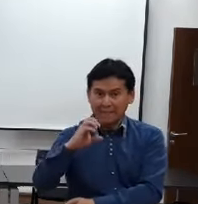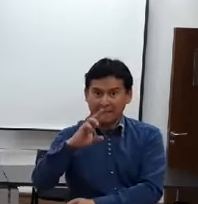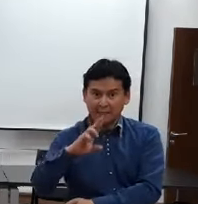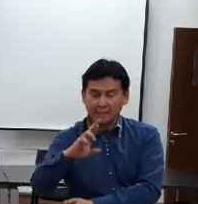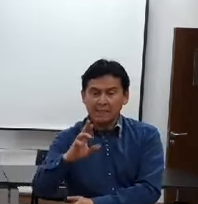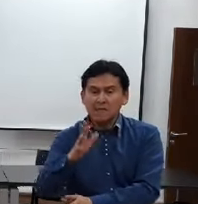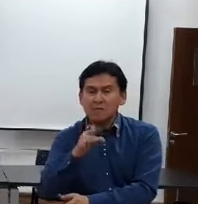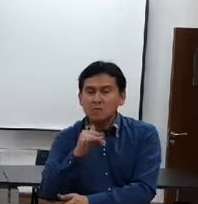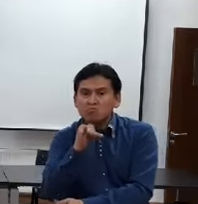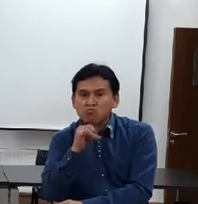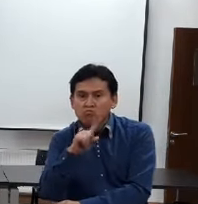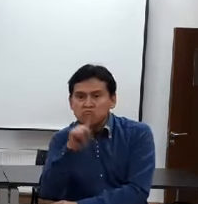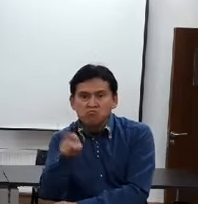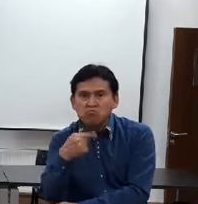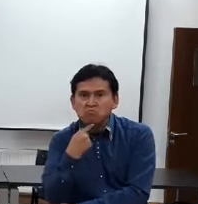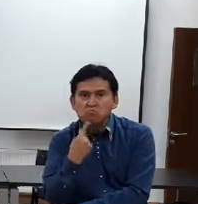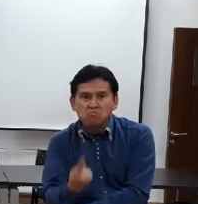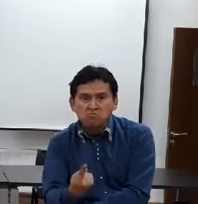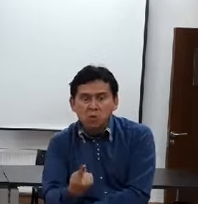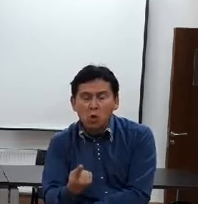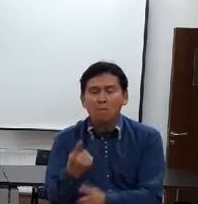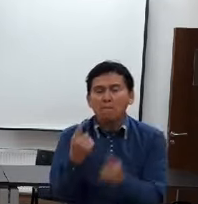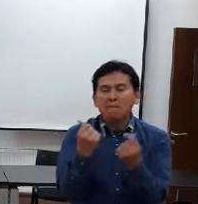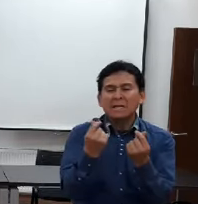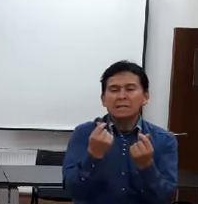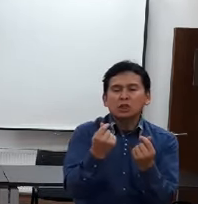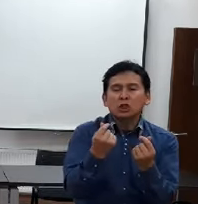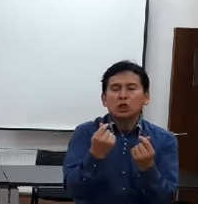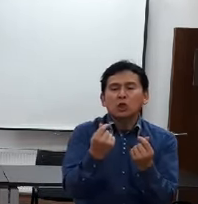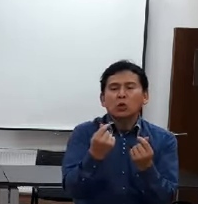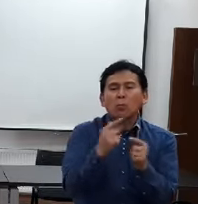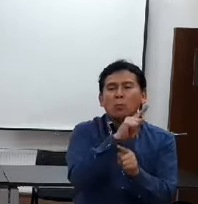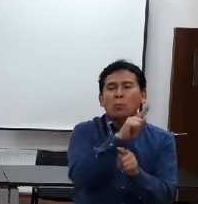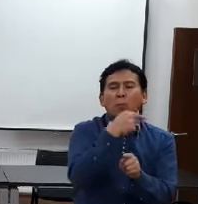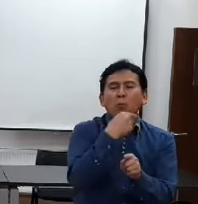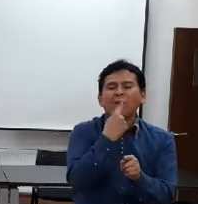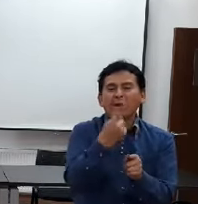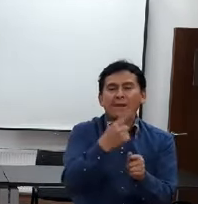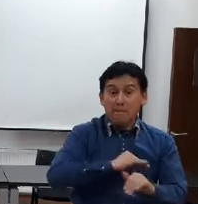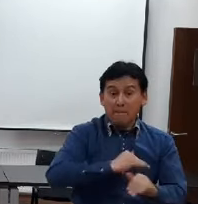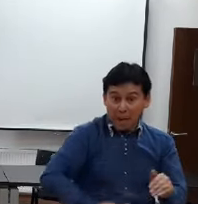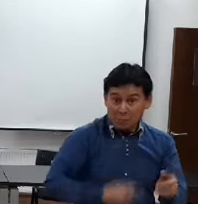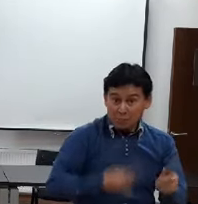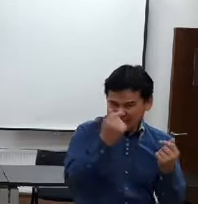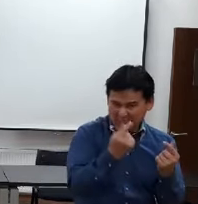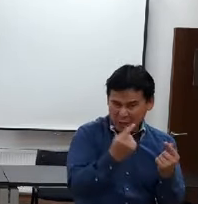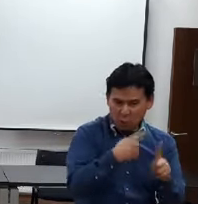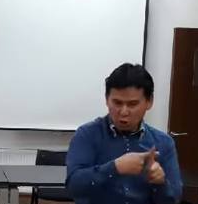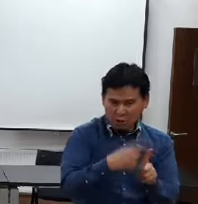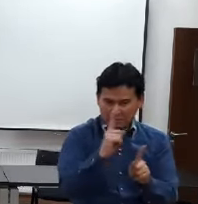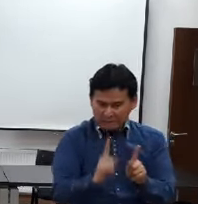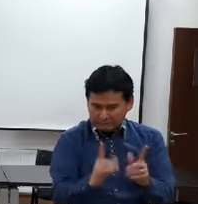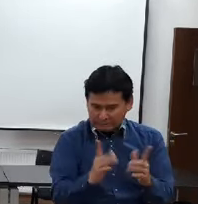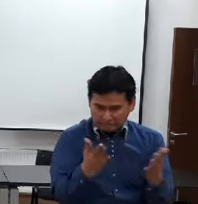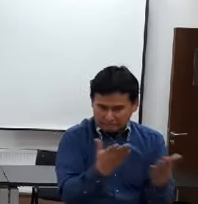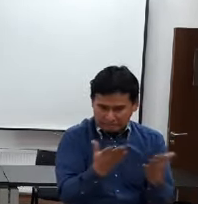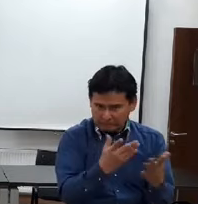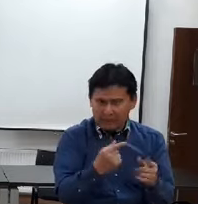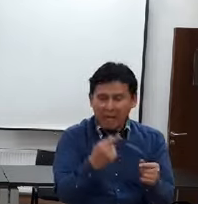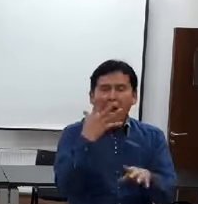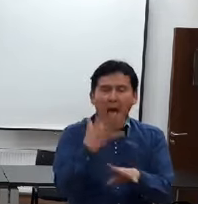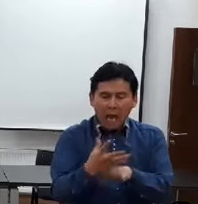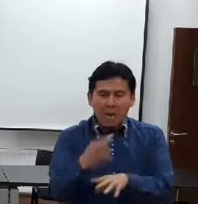indeterminada como los test de embarazo que no salen ni negativos ni positivos sino que salen inconclusos hay